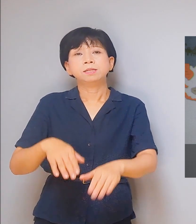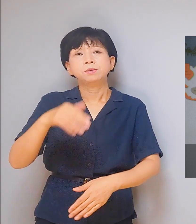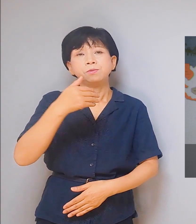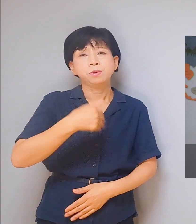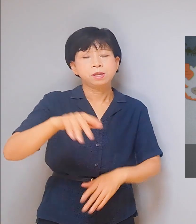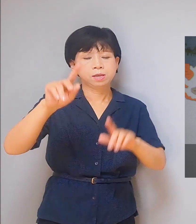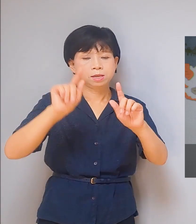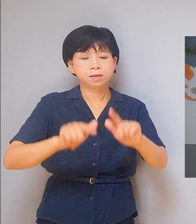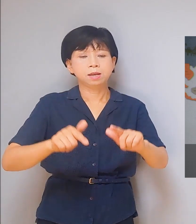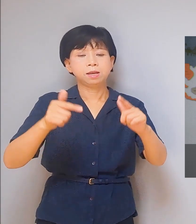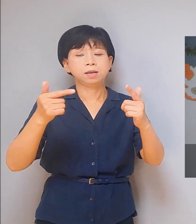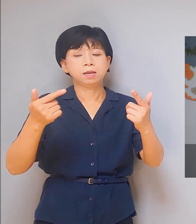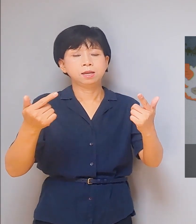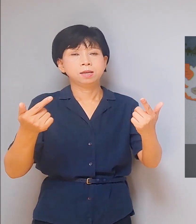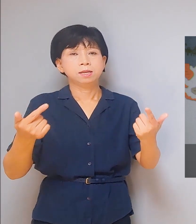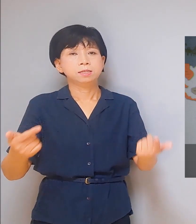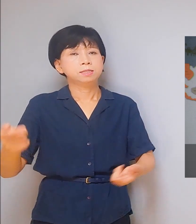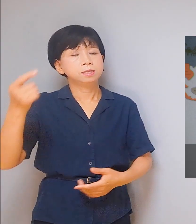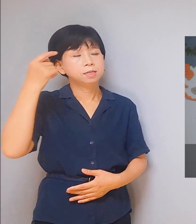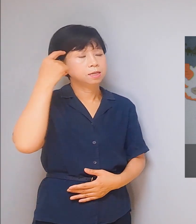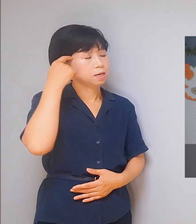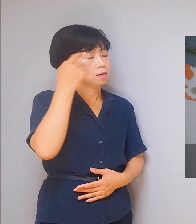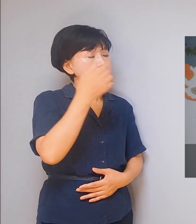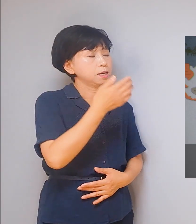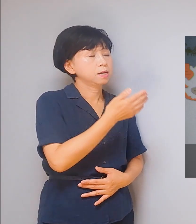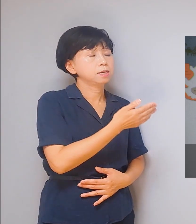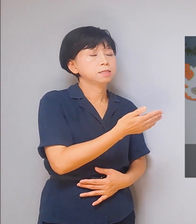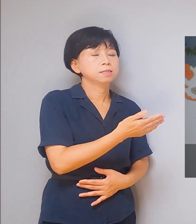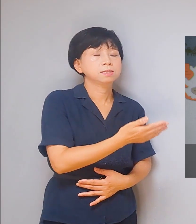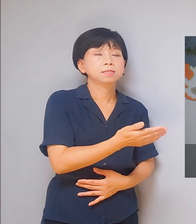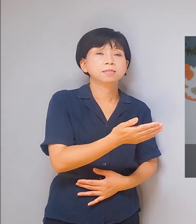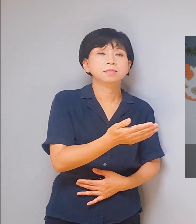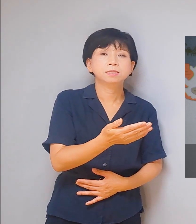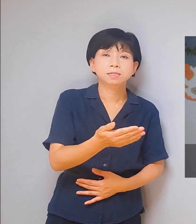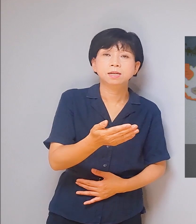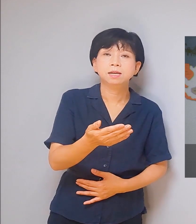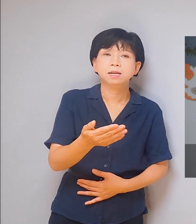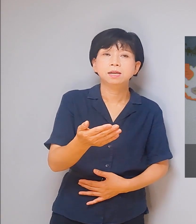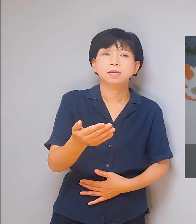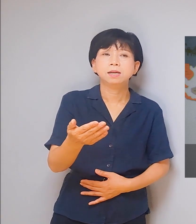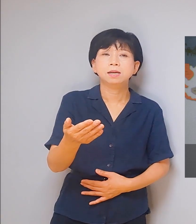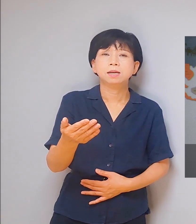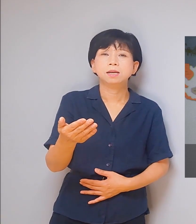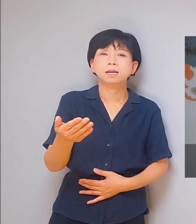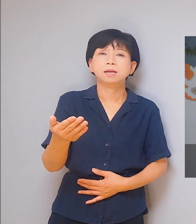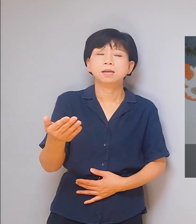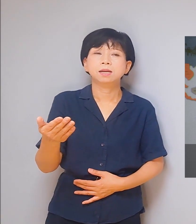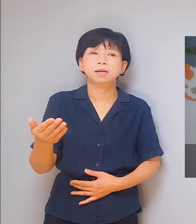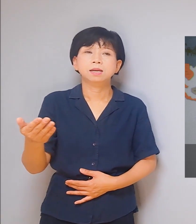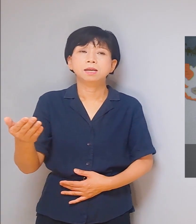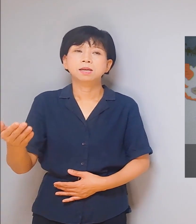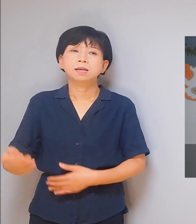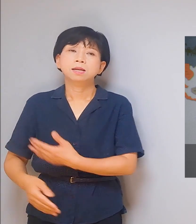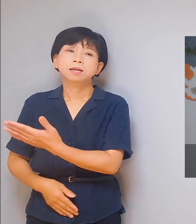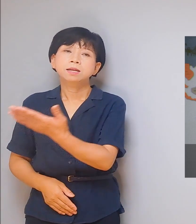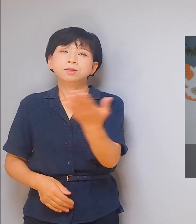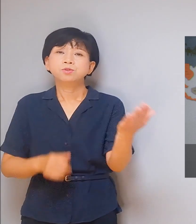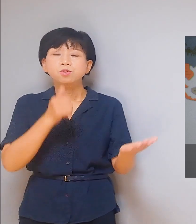걸음씩 왜 가지 않느냐,